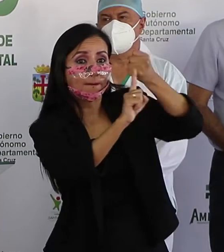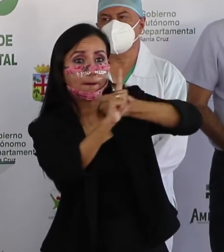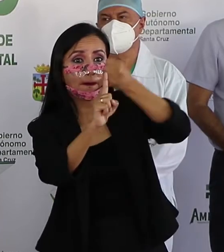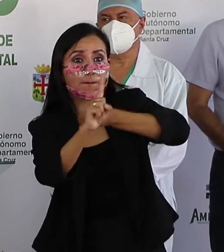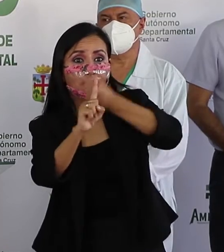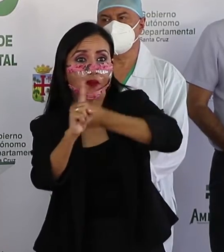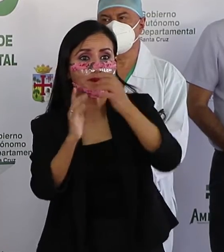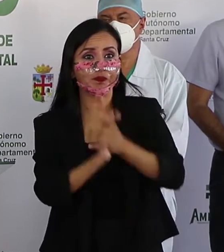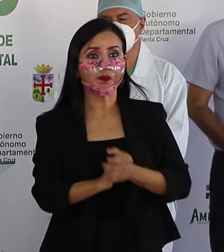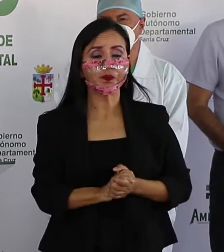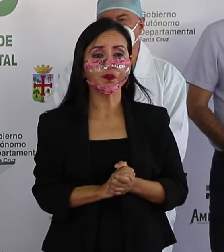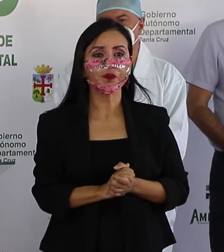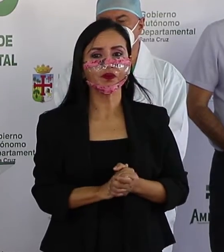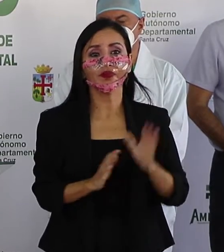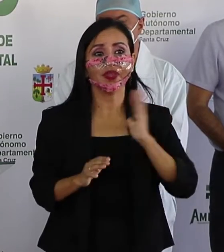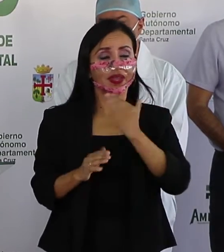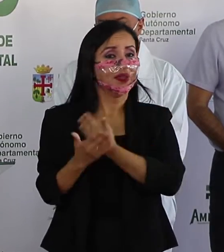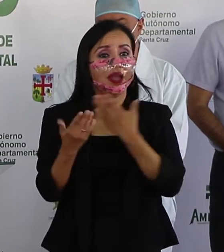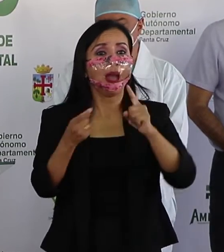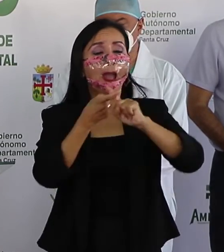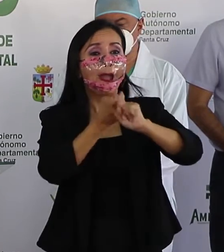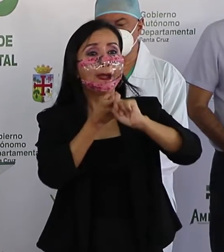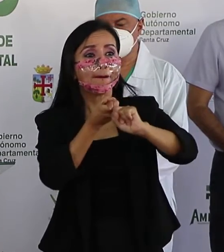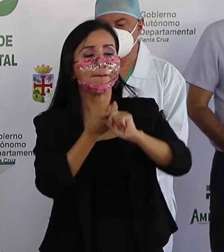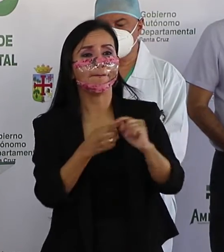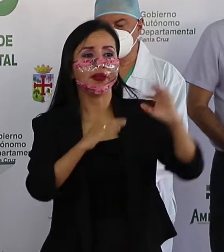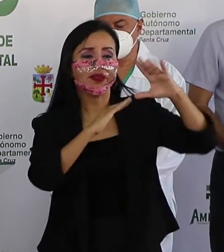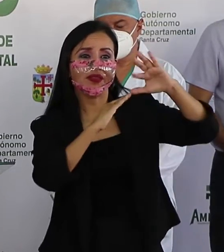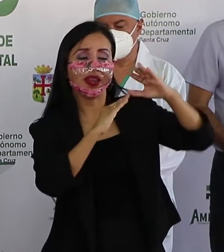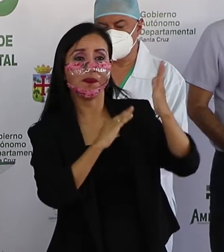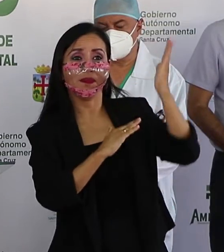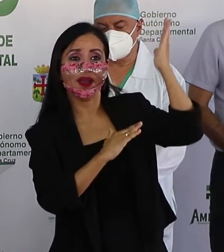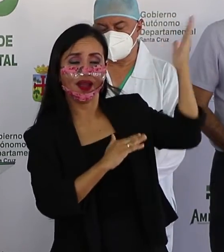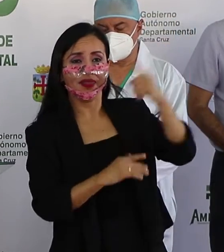que nuestro amigo cónsul,